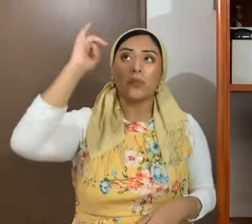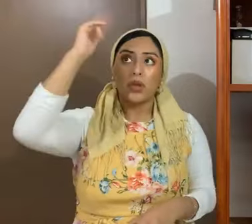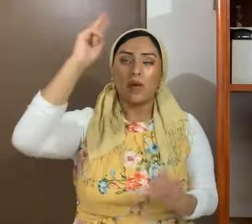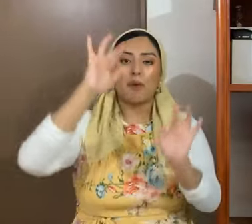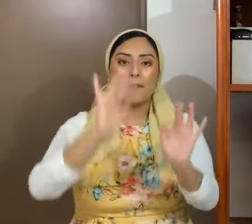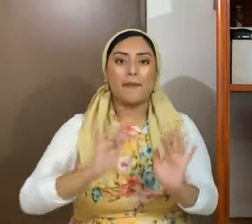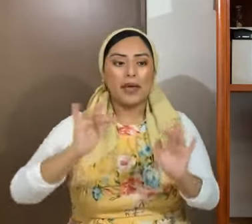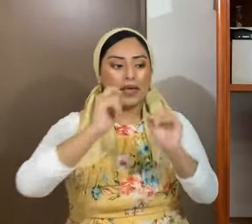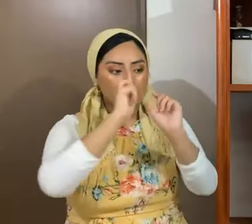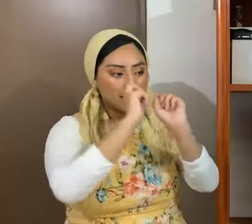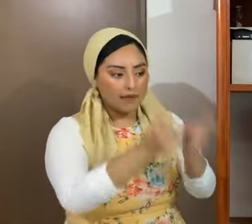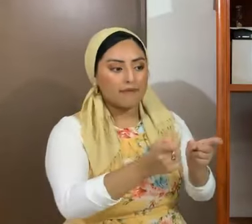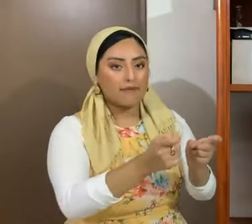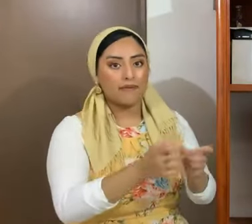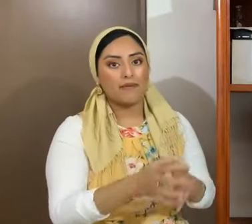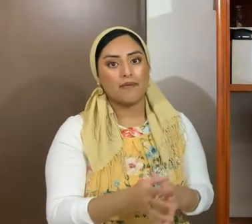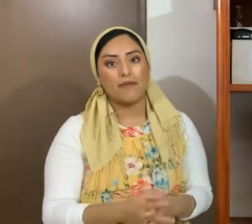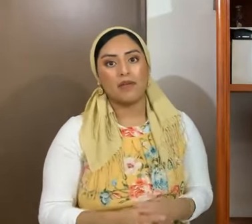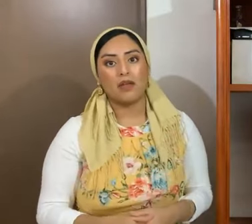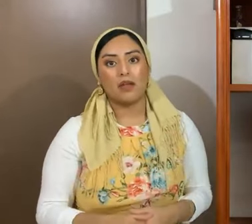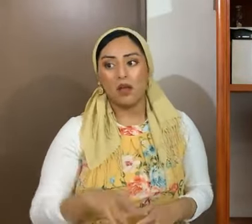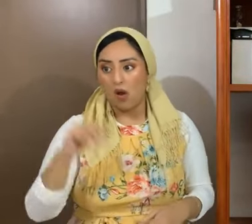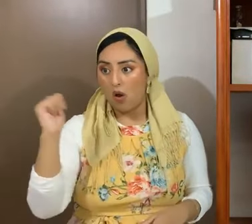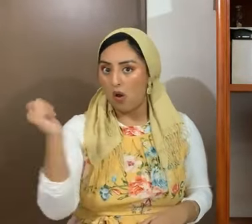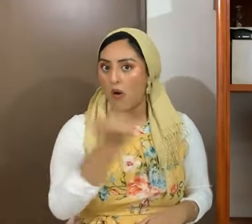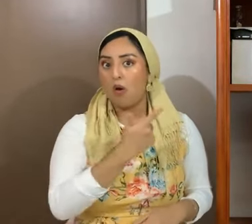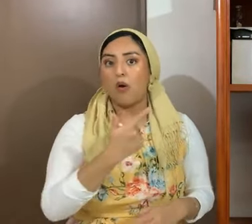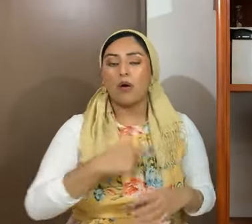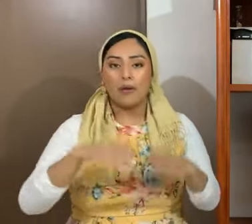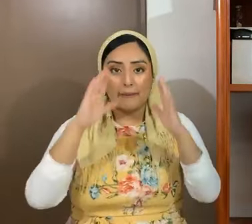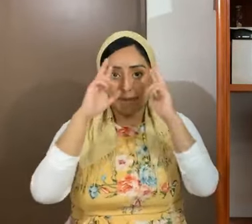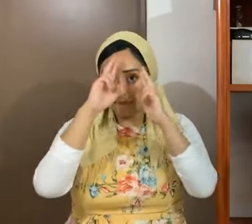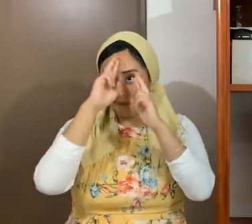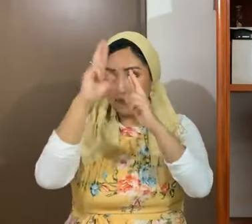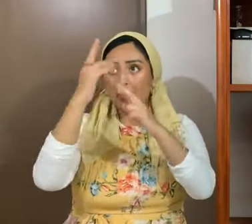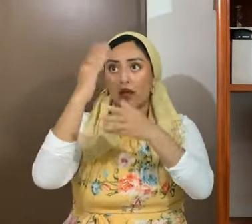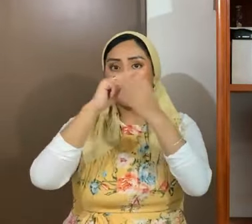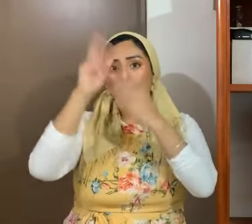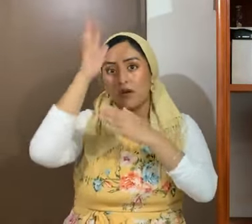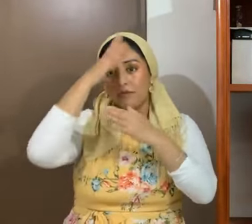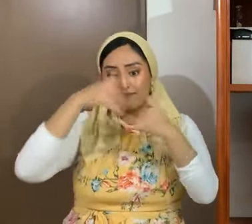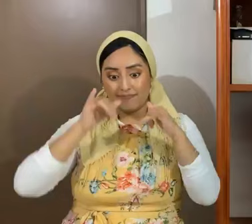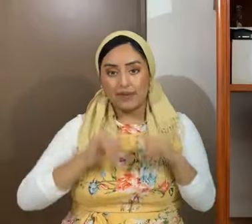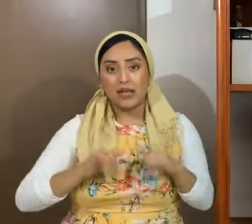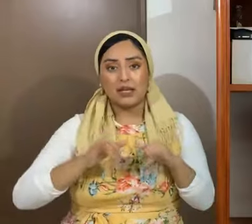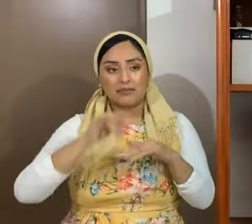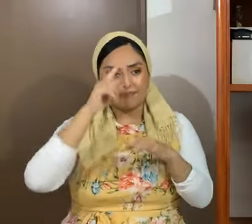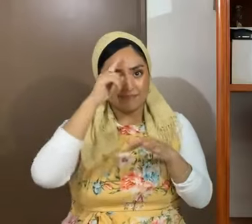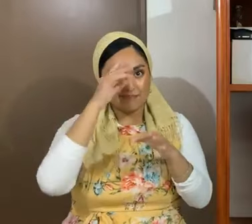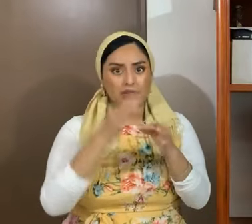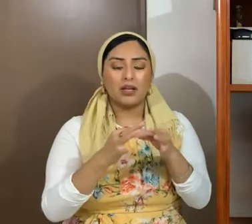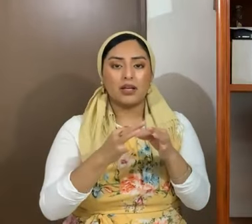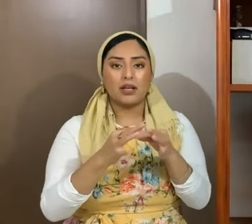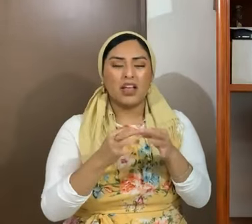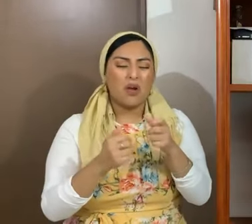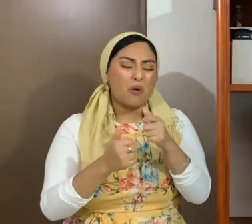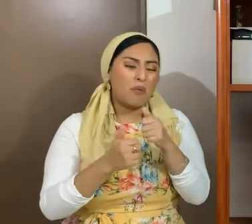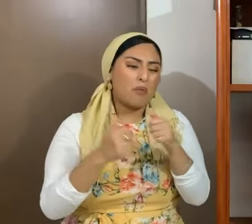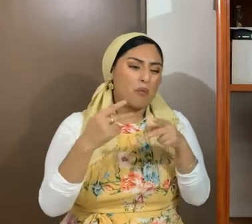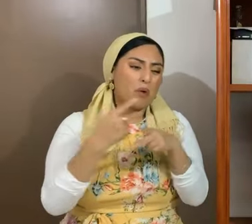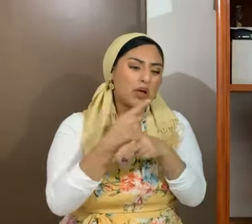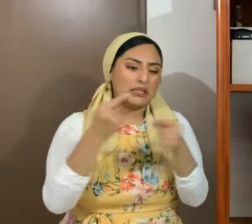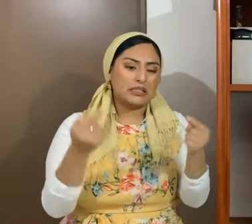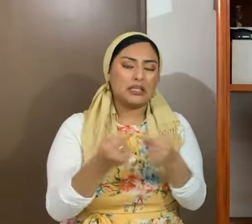tiene compasión. Así que todos a temer al Eterno y a mantenernos fieles. Uno de los pecados más terribles